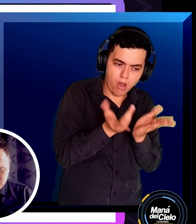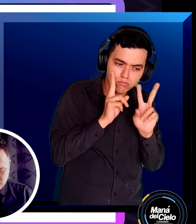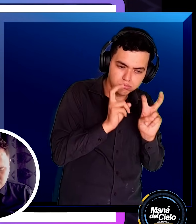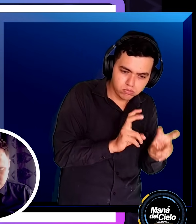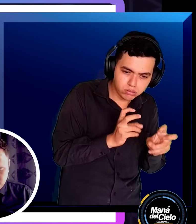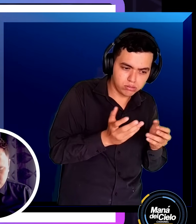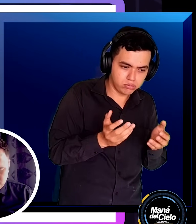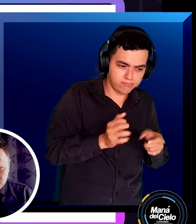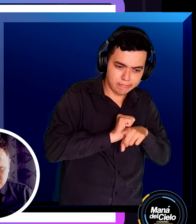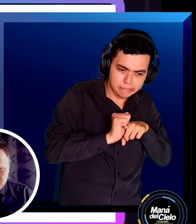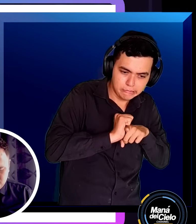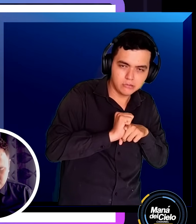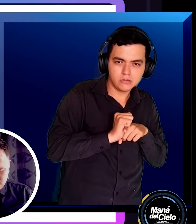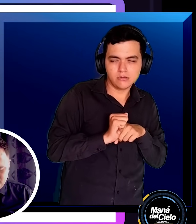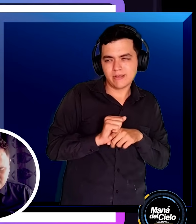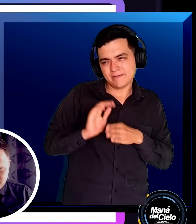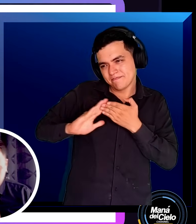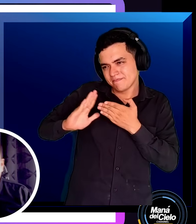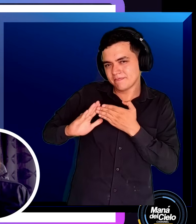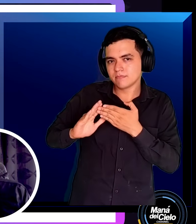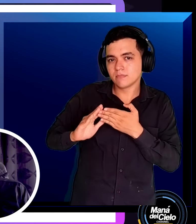Es que es lo único que vale la pena.